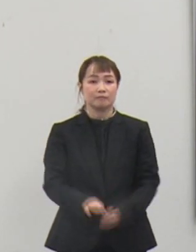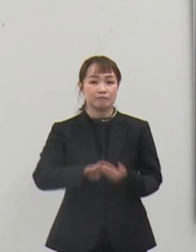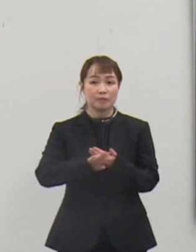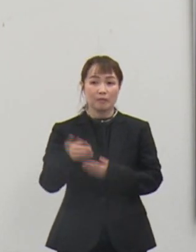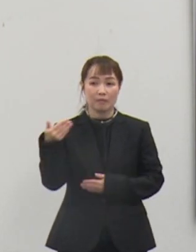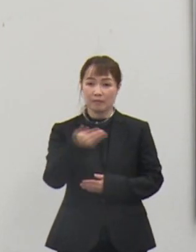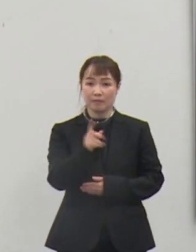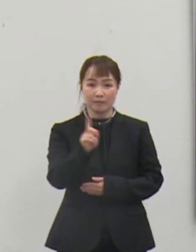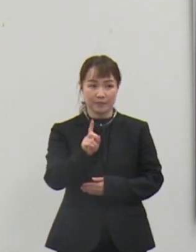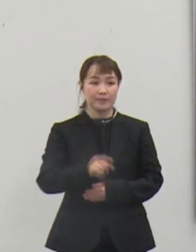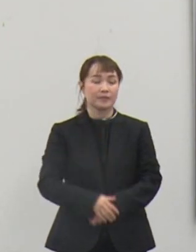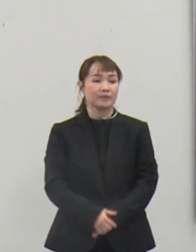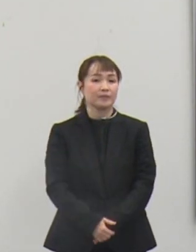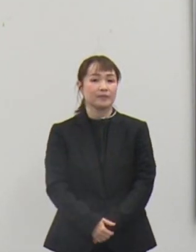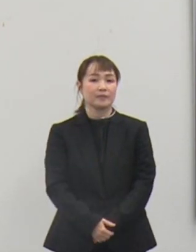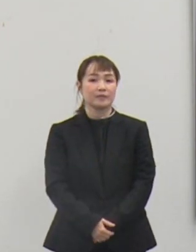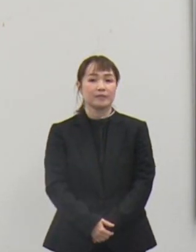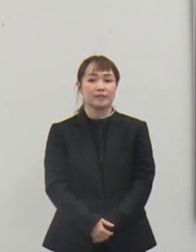他にありませんでしょうか。